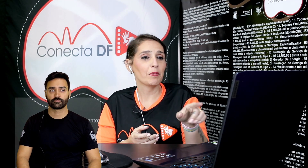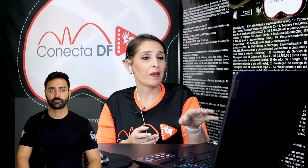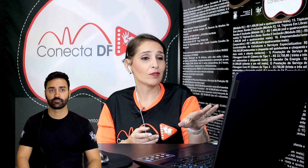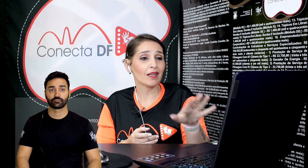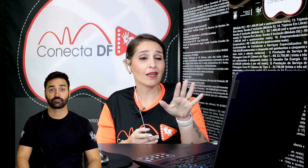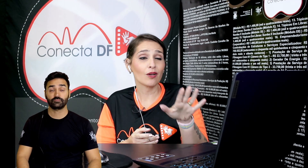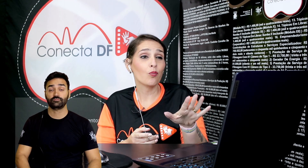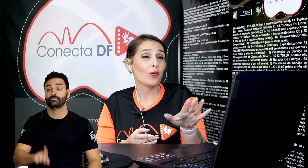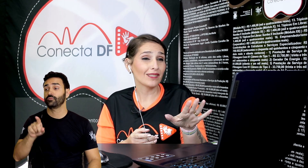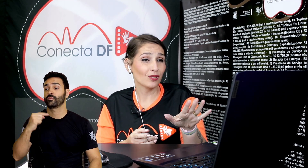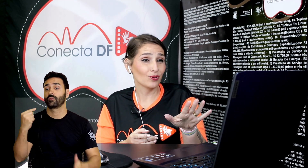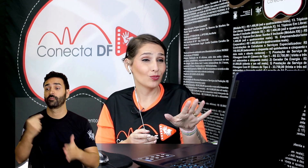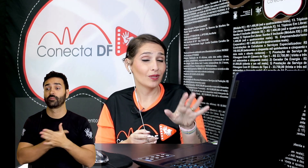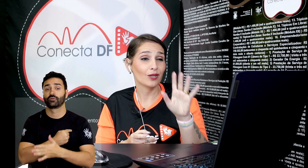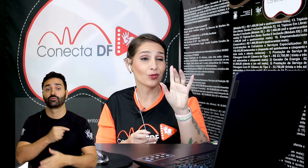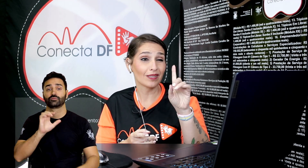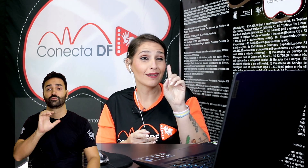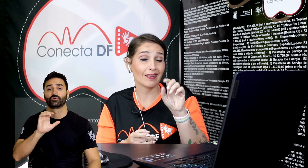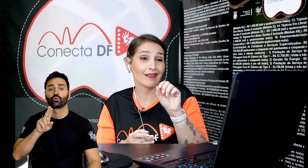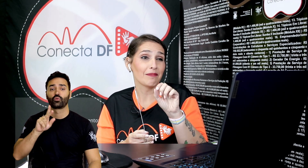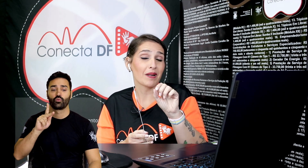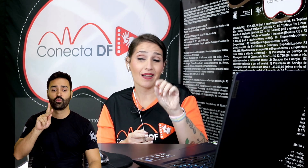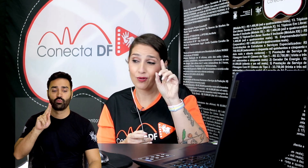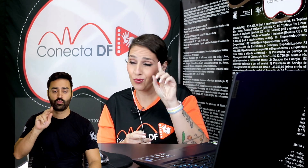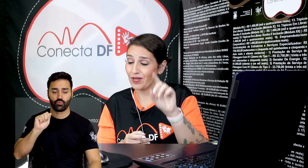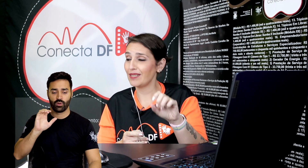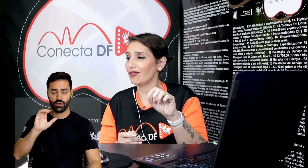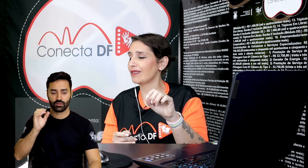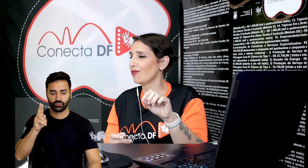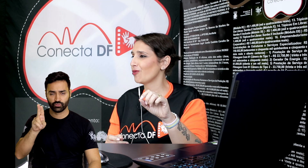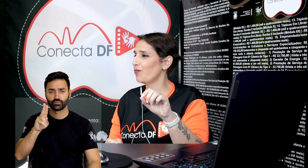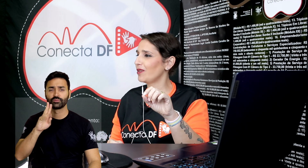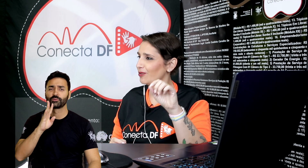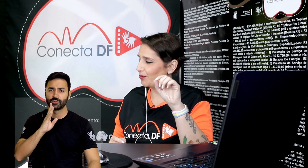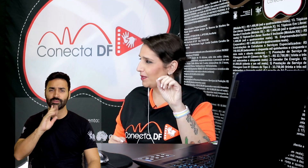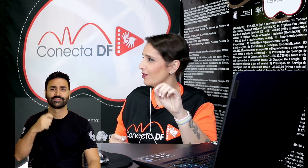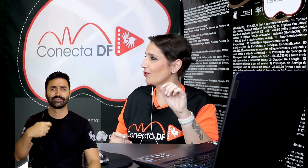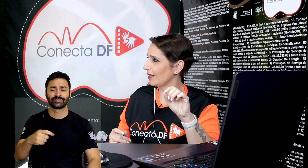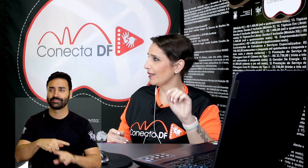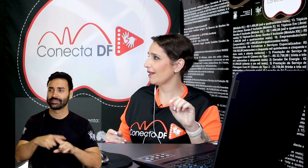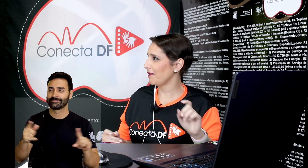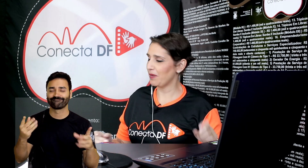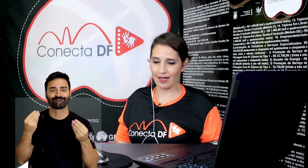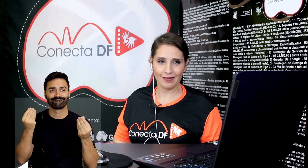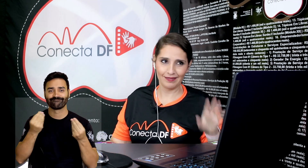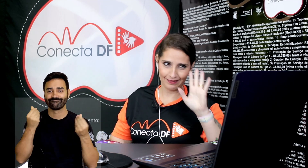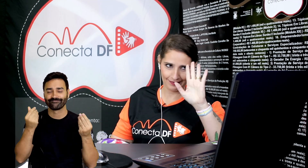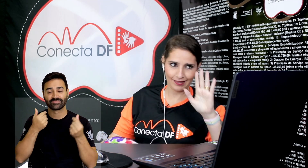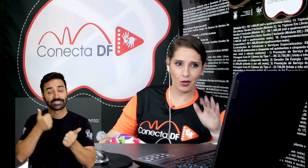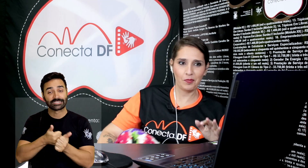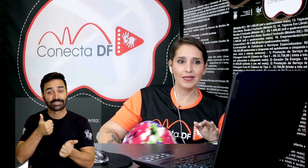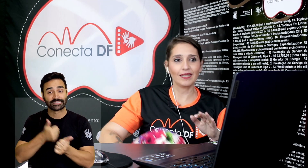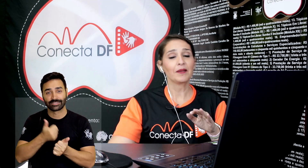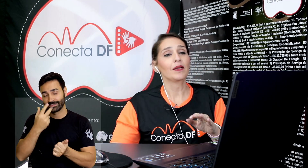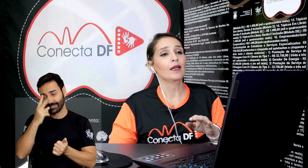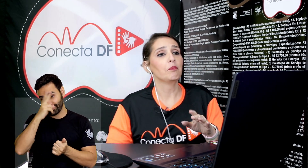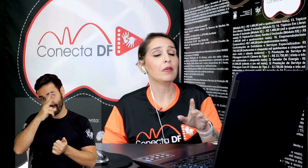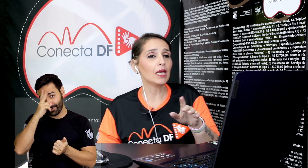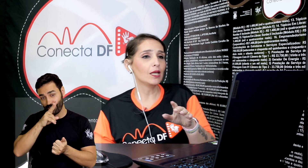Gente, me perguntaram aqui cupuaçu. Eu estou tentando lembrar, que eu conheço o sinal de cupuaçu, mas eu estou tentando lembrar. Calma